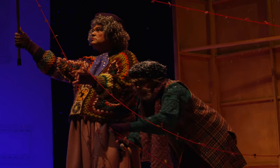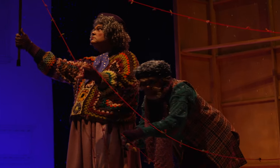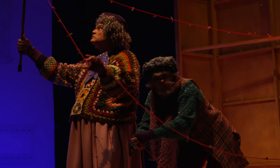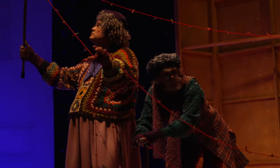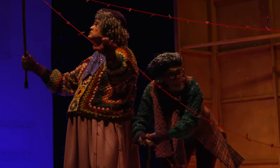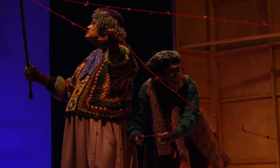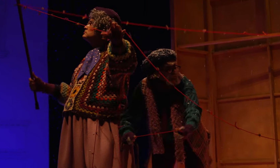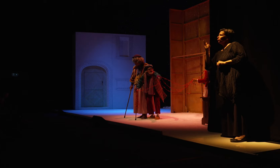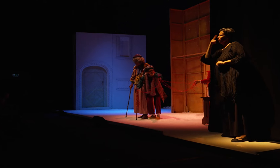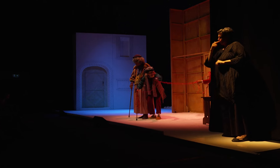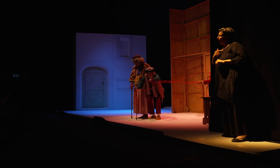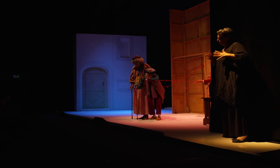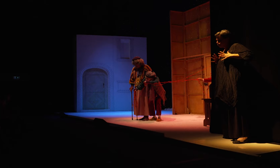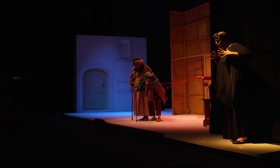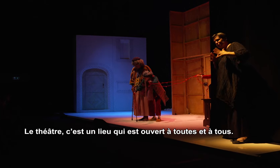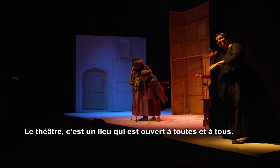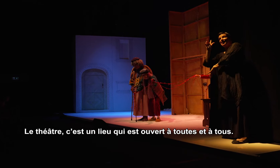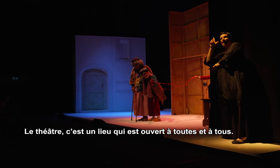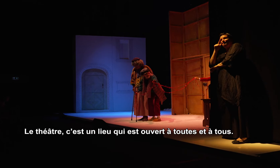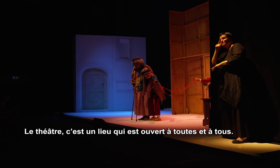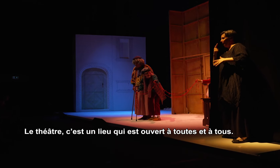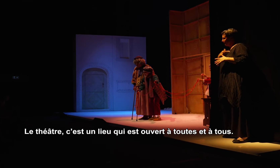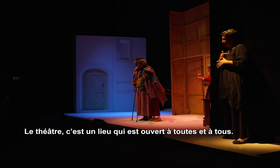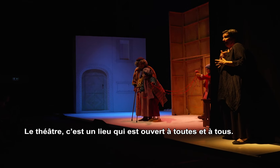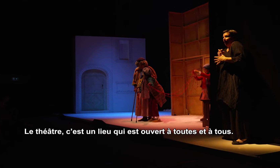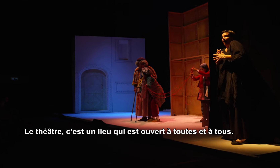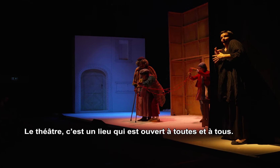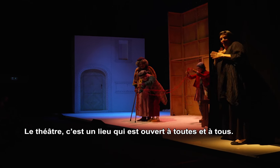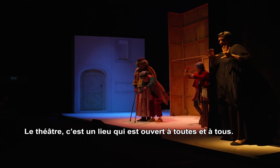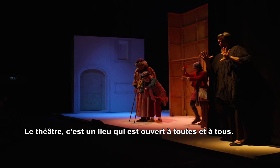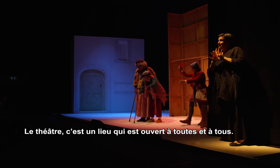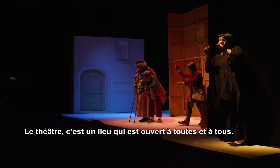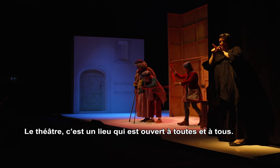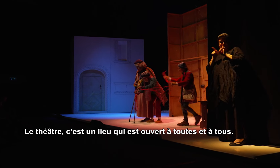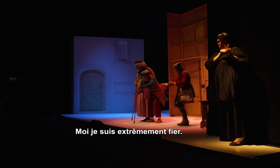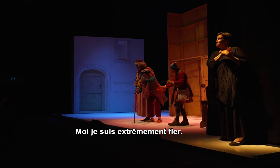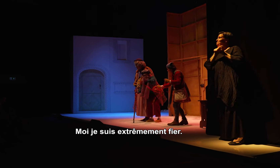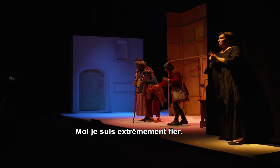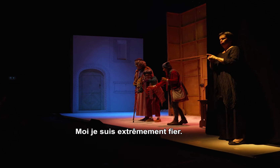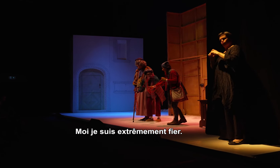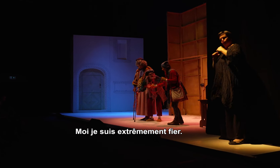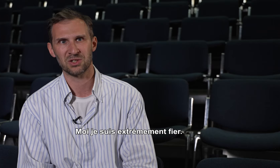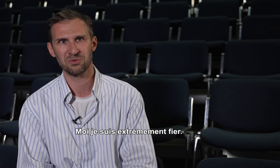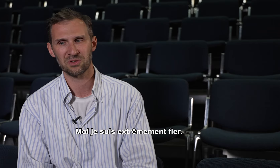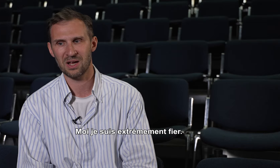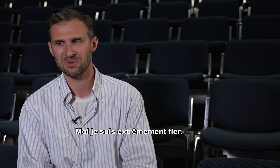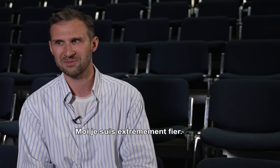Tu as mis du cœur à l'ouvrage, Catherine. Le théâtre, c'est un lieu qui est ouvert à toutes et à tous. Moi, je suis extrêmement fier et je trouve que là, on est